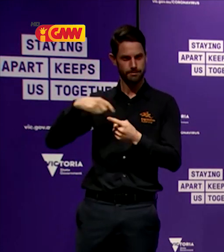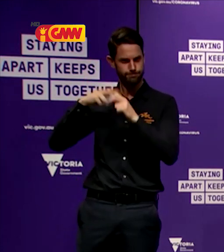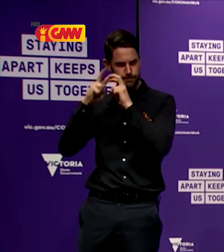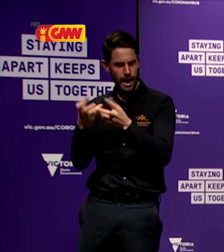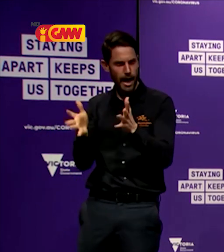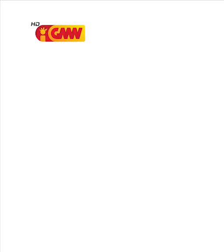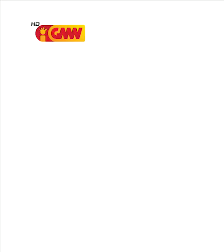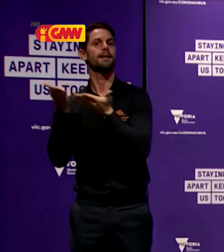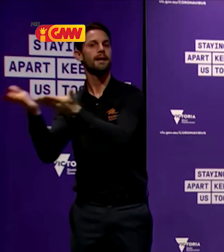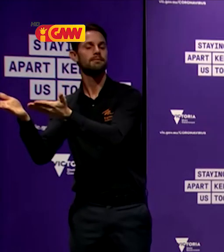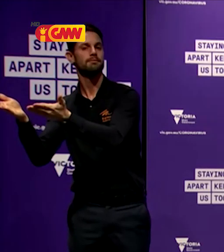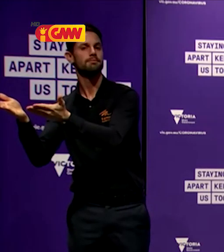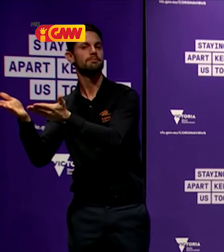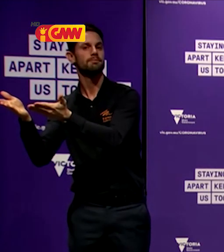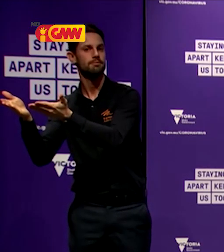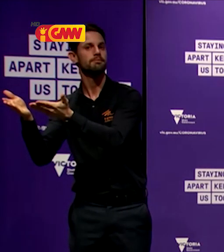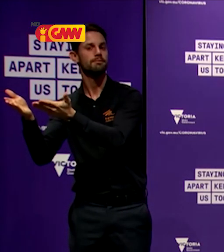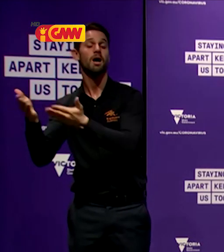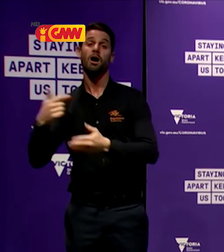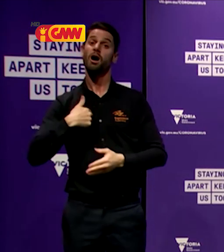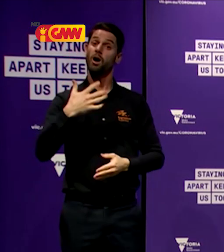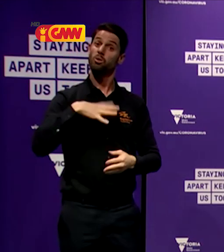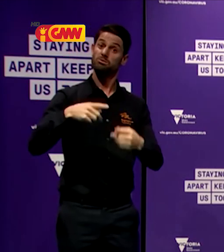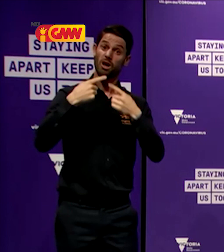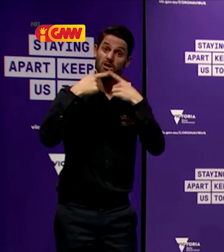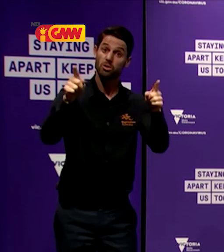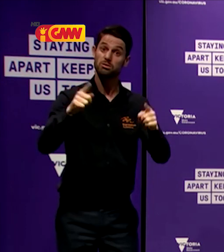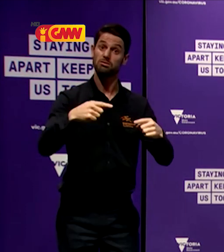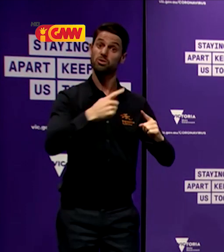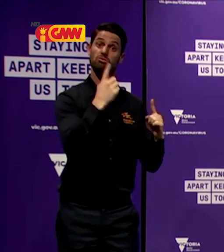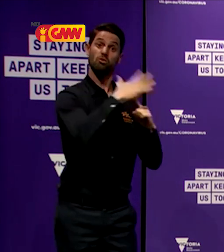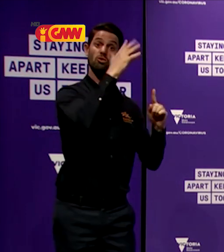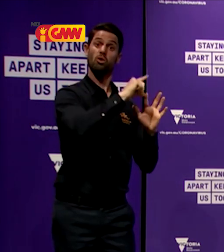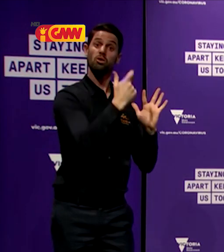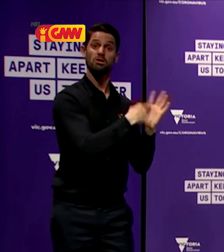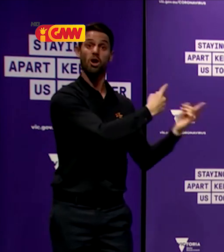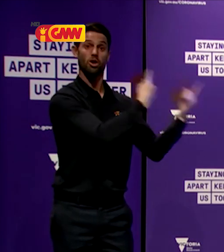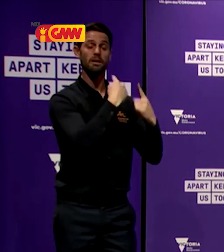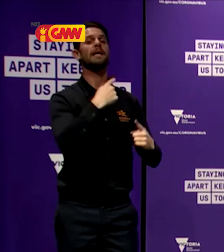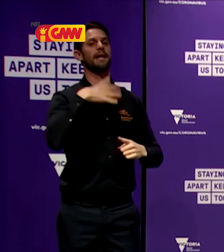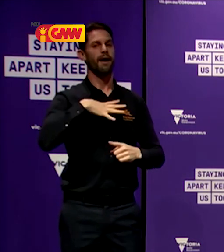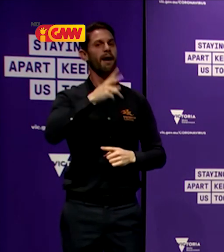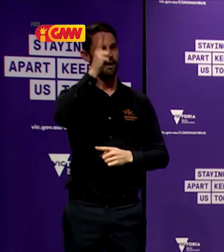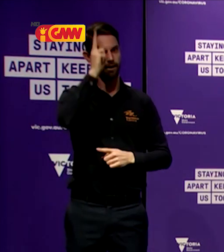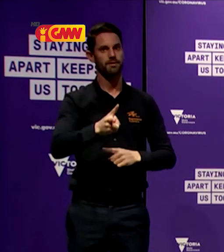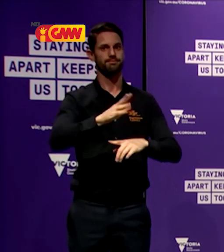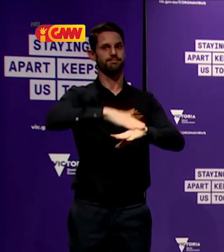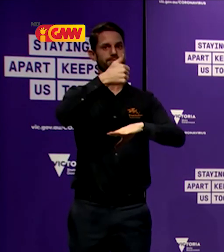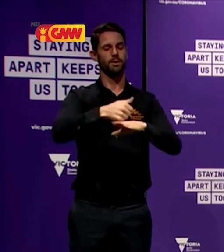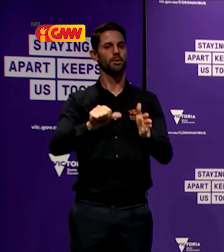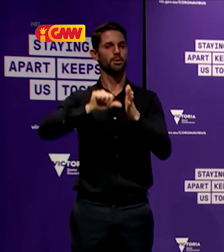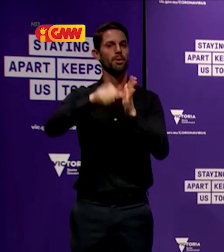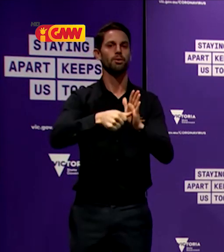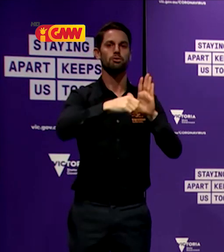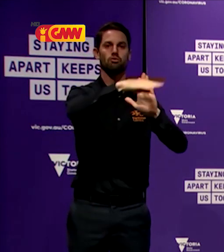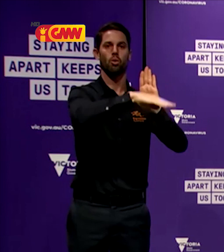mas bem, se mantém chegada a Vitória. E a terça-feira, né, durante a hora de Lourenço Anulo, lá, Vitória resiste a casos de infecções fone em Lourenço